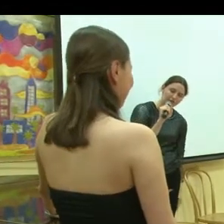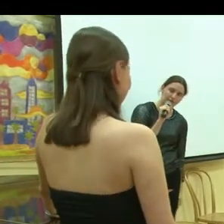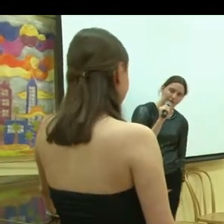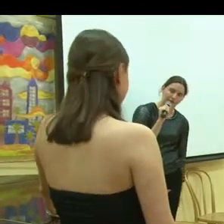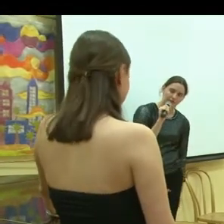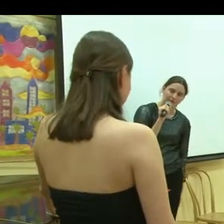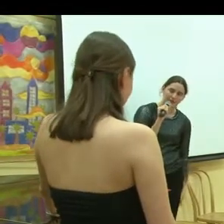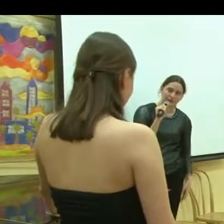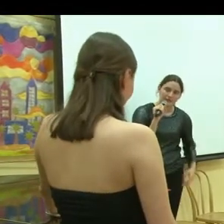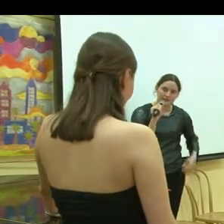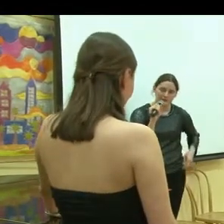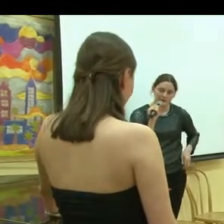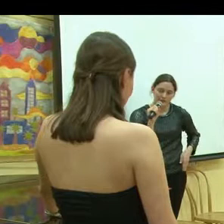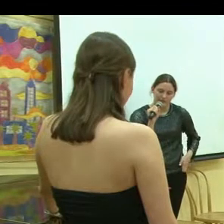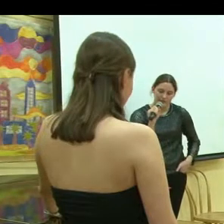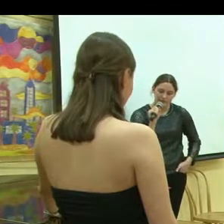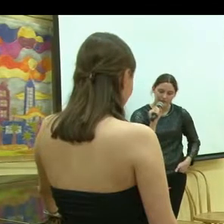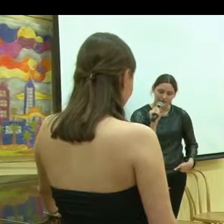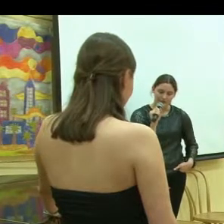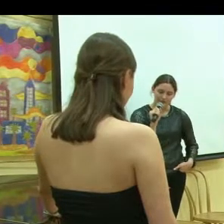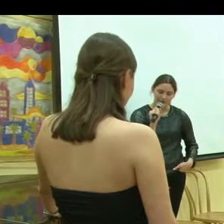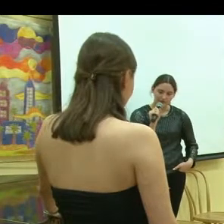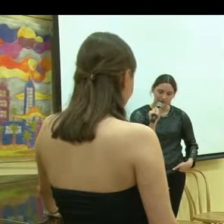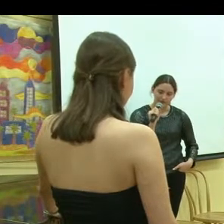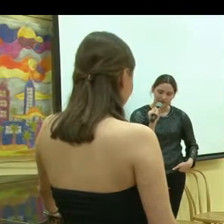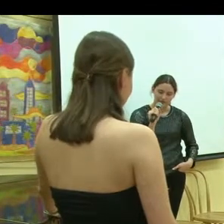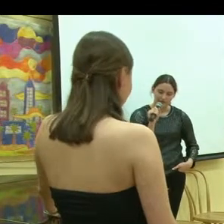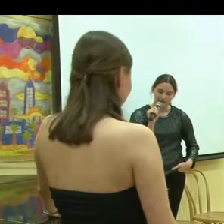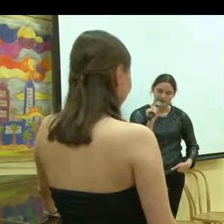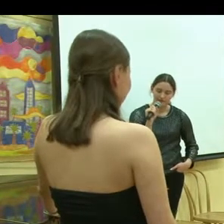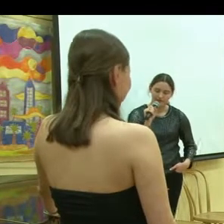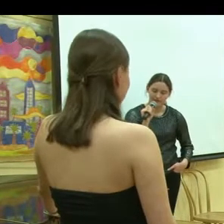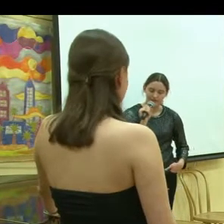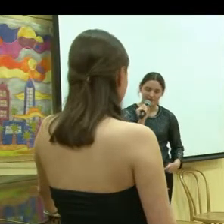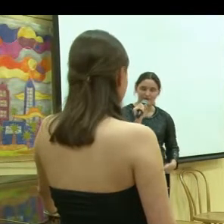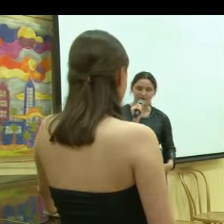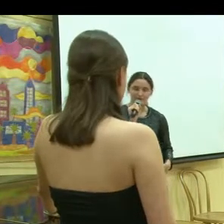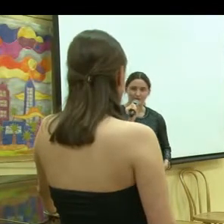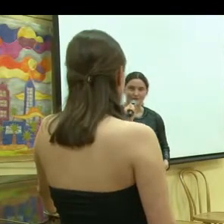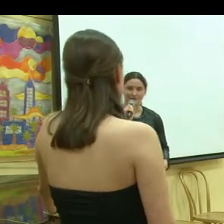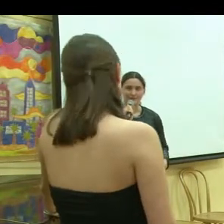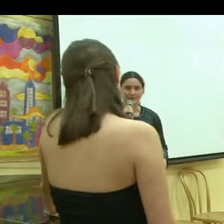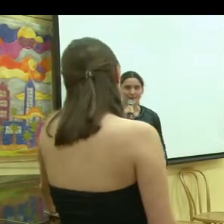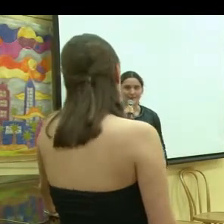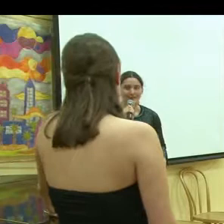oben mniej więcej do połowy łydki. Do tego są czarne kryjące rajstopy oraz czarne baleriny w kwieciste